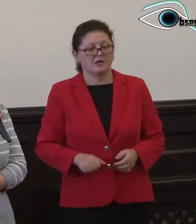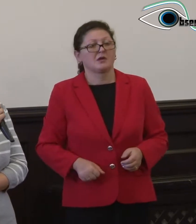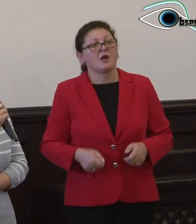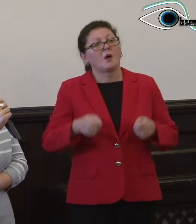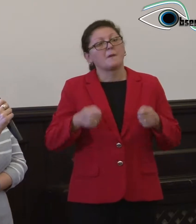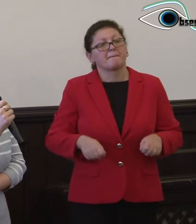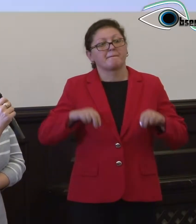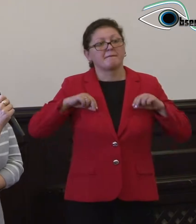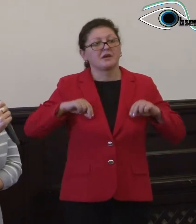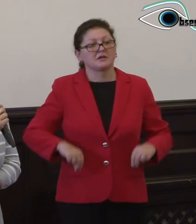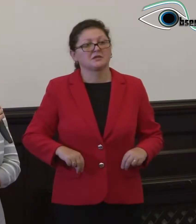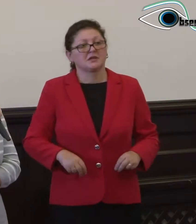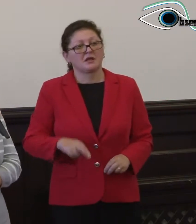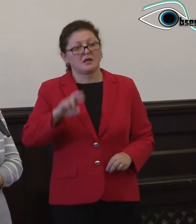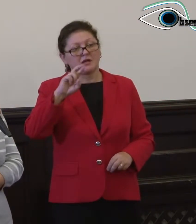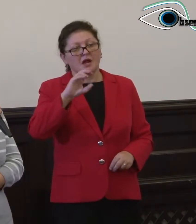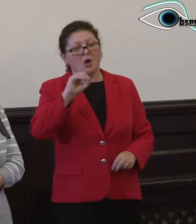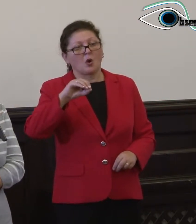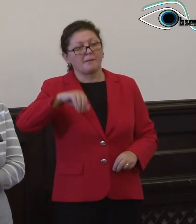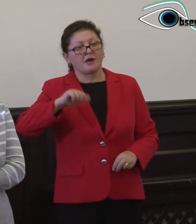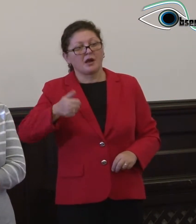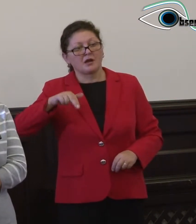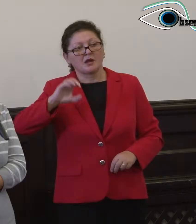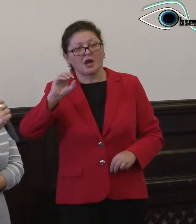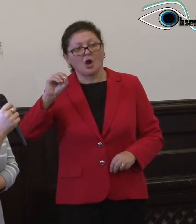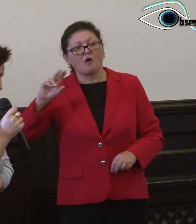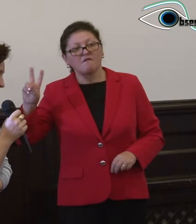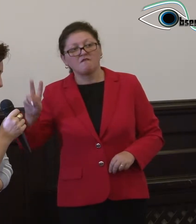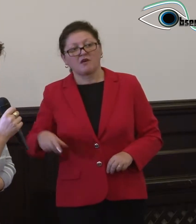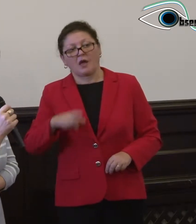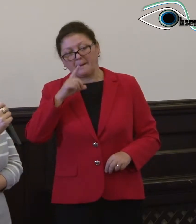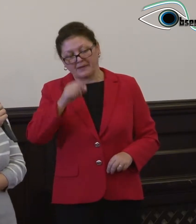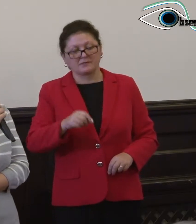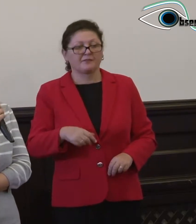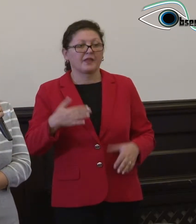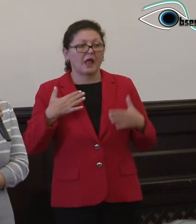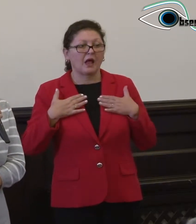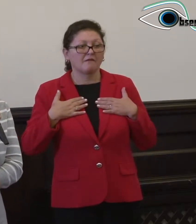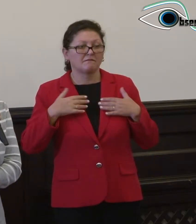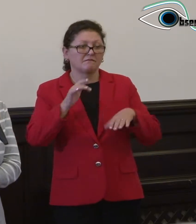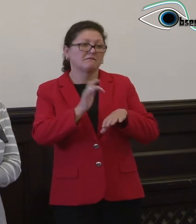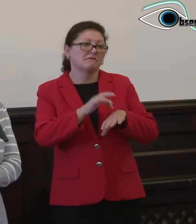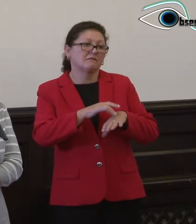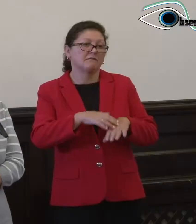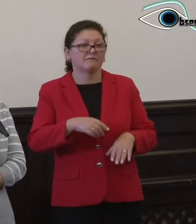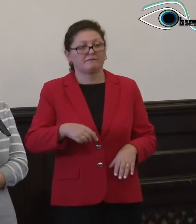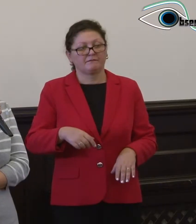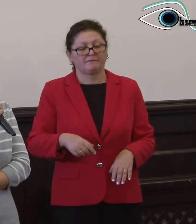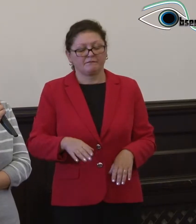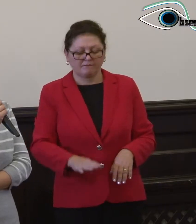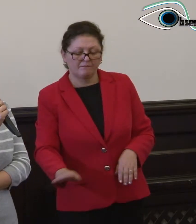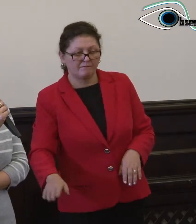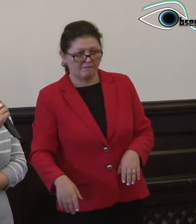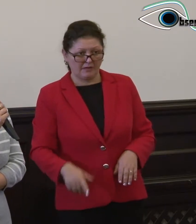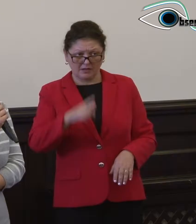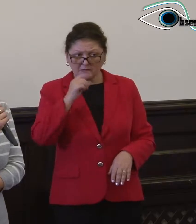domnul președinte Romanov atunci mi-a transmis, fiind medic pediatru, să răspund de problema